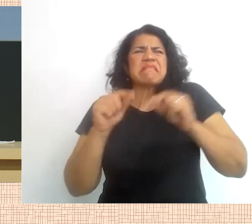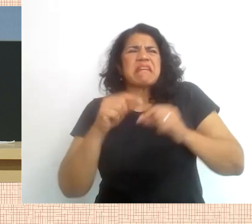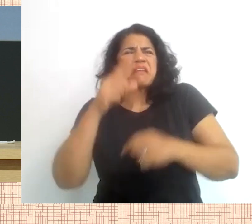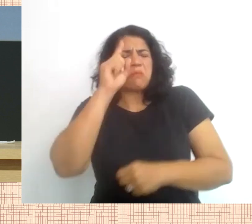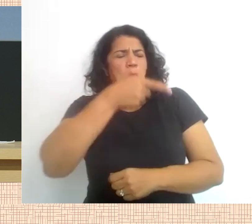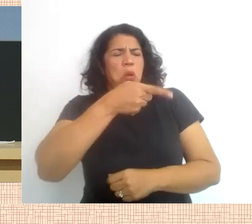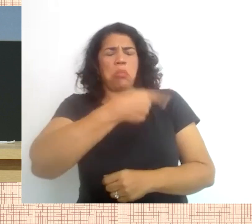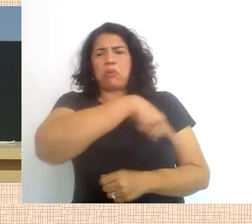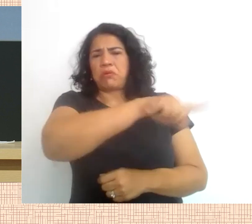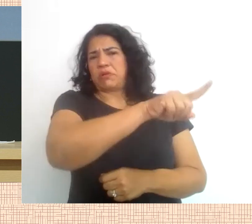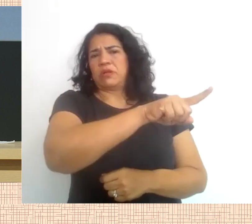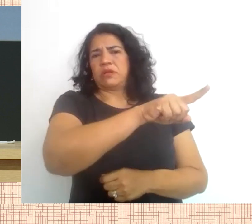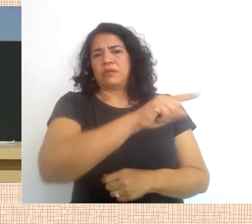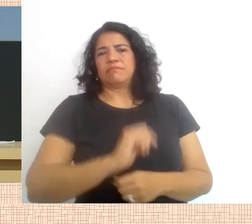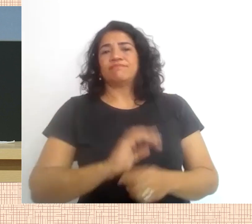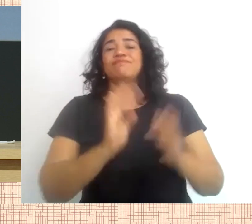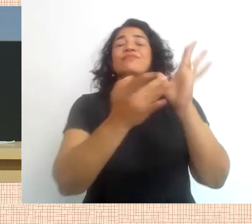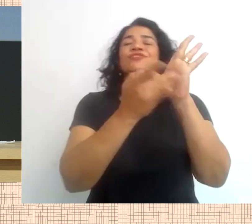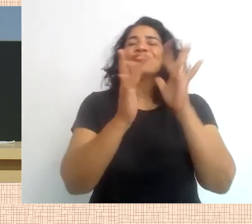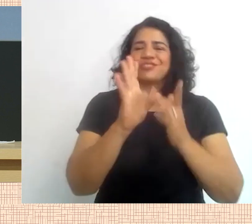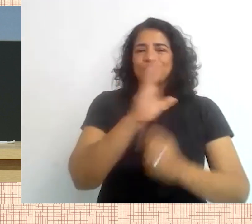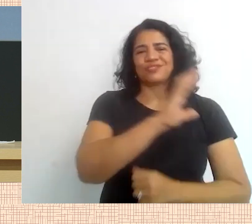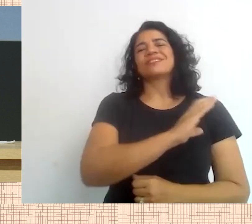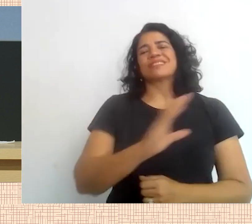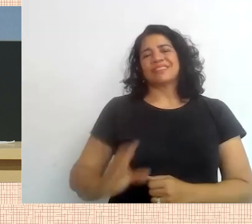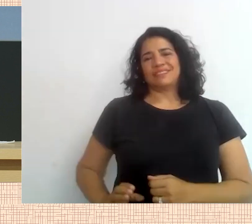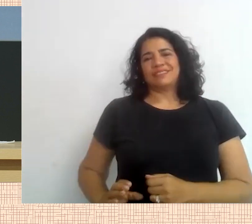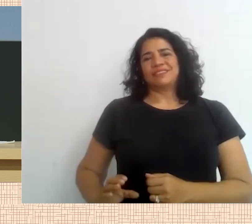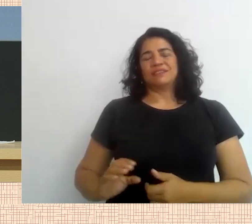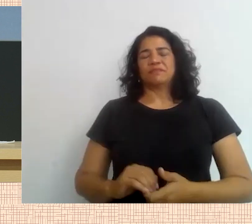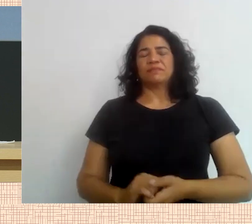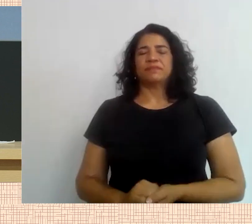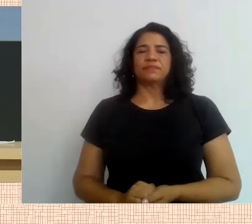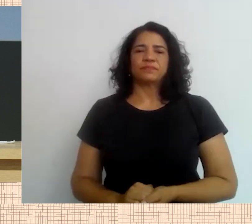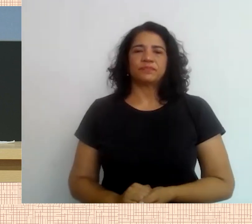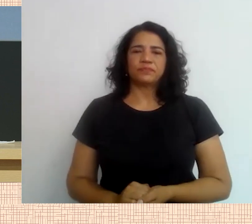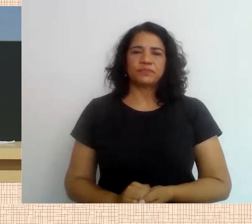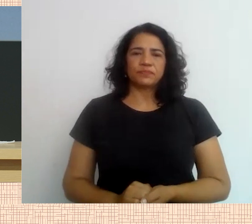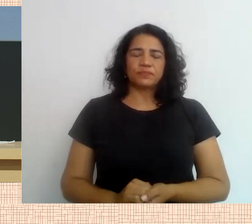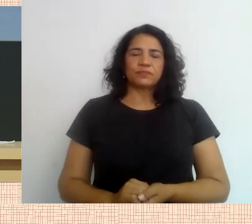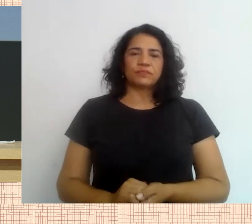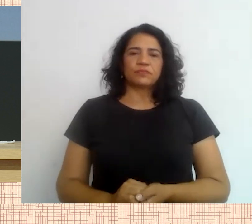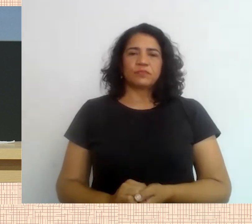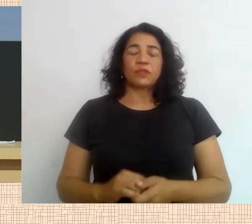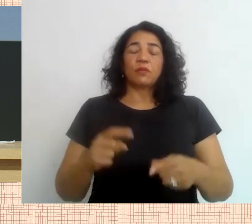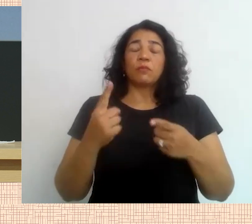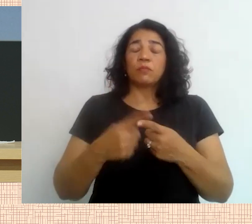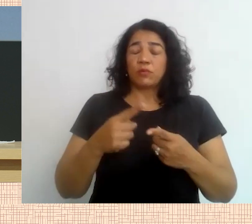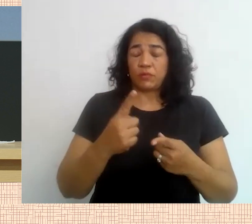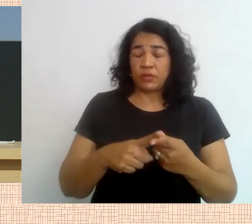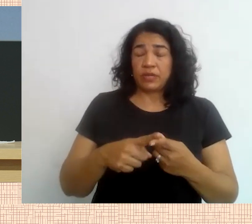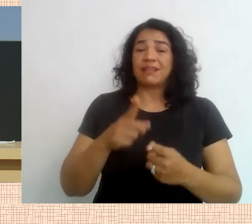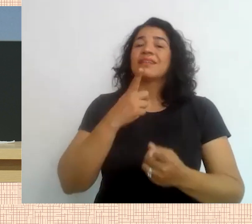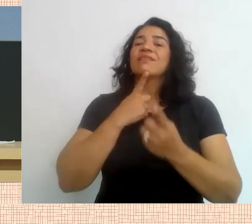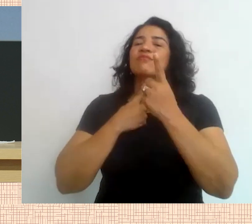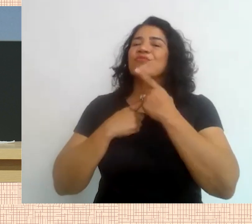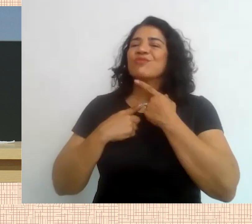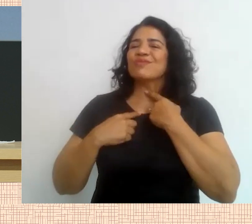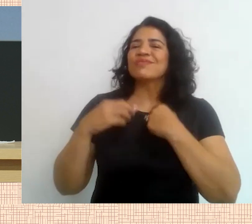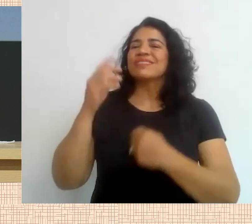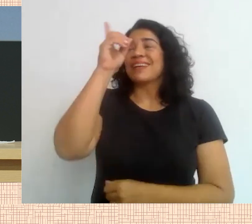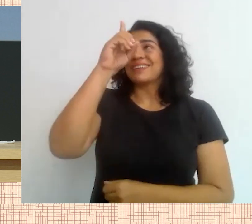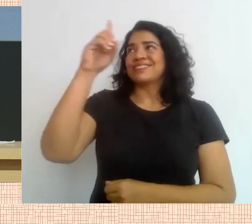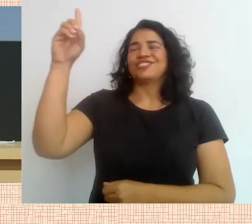nenhum outro homem. Não é por vontade própria, mas é por vontade de